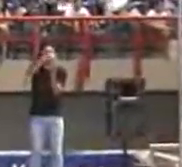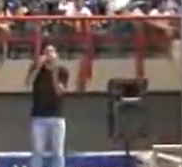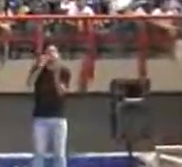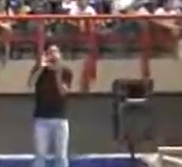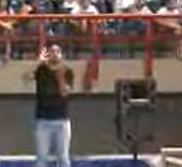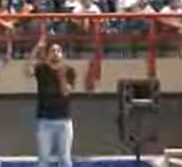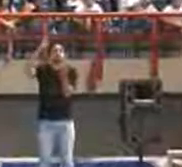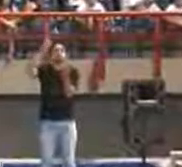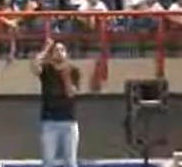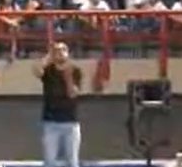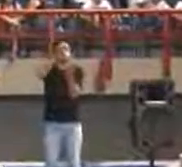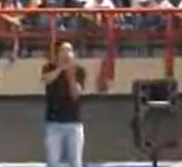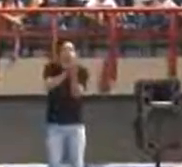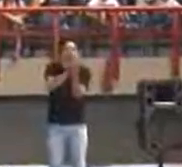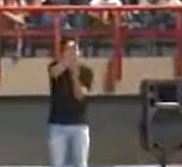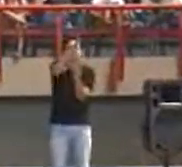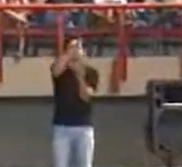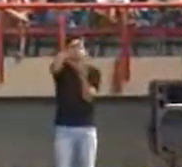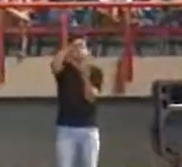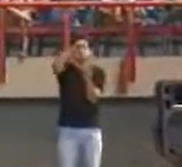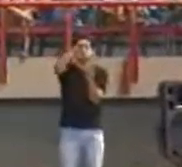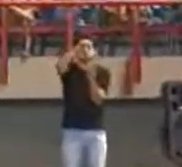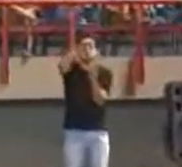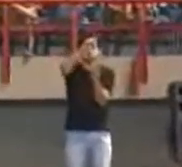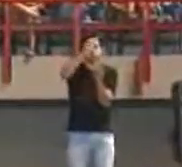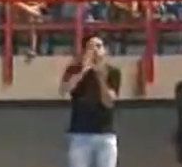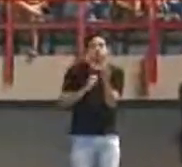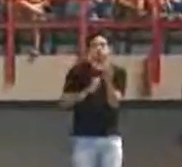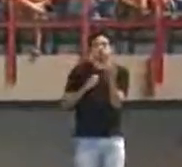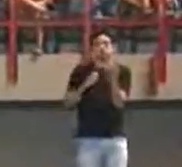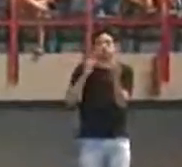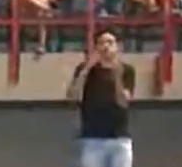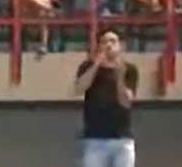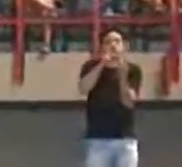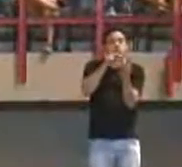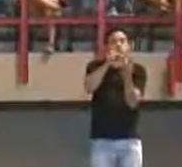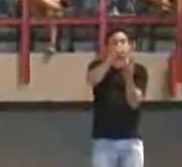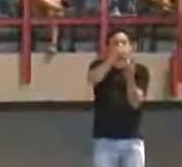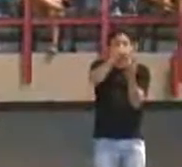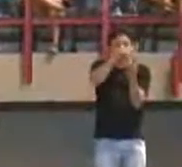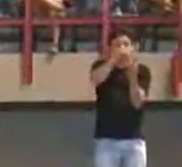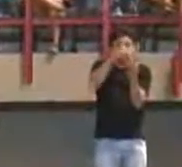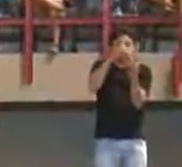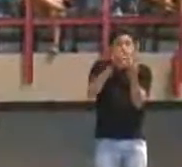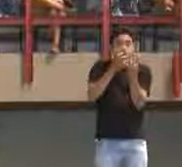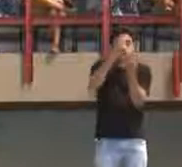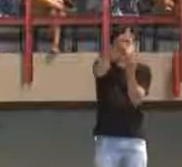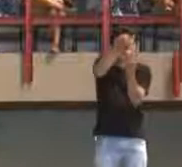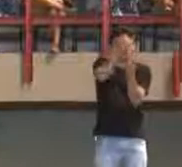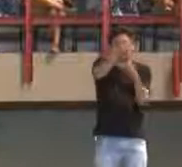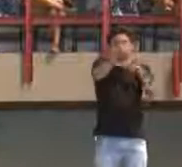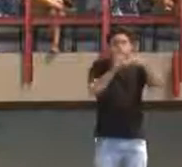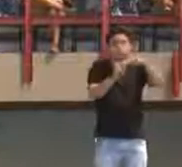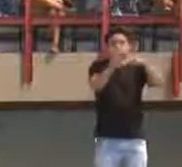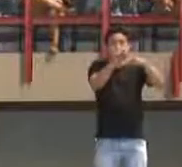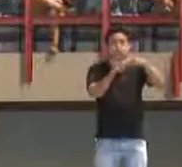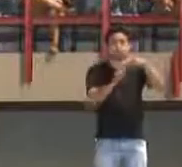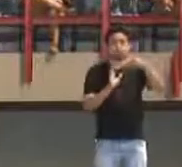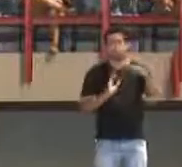como é que eu faço para saber quem é a mediana? A mediana é a média aritmética dos